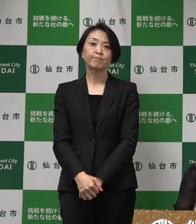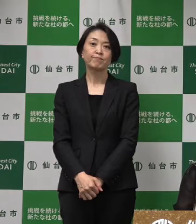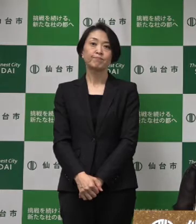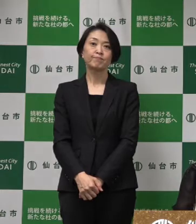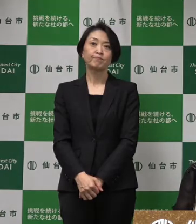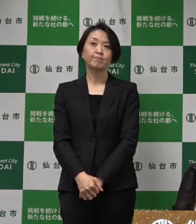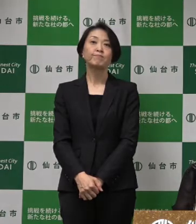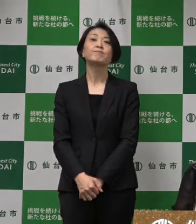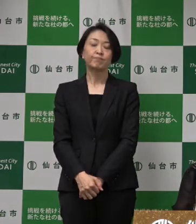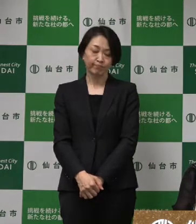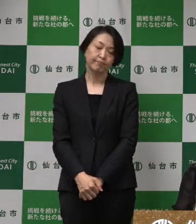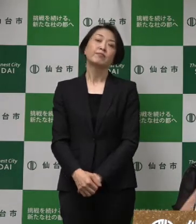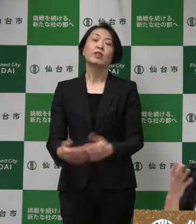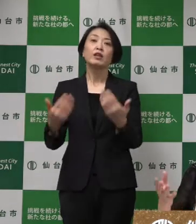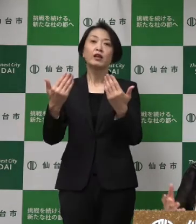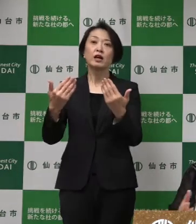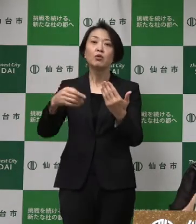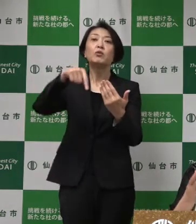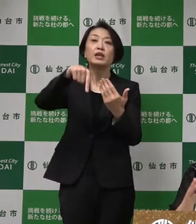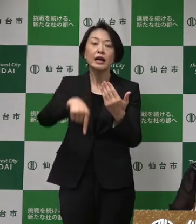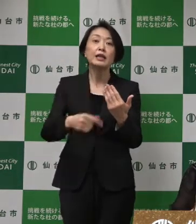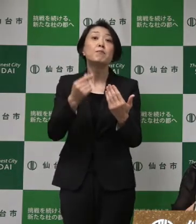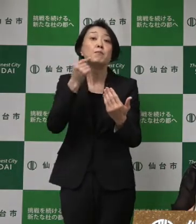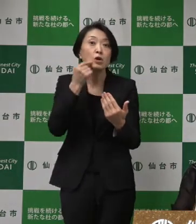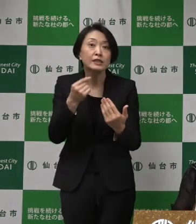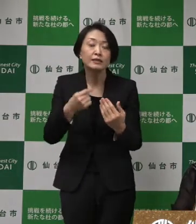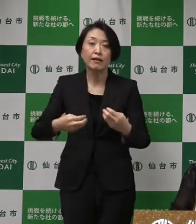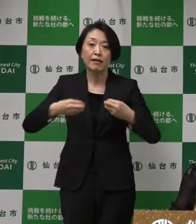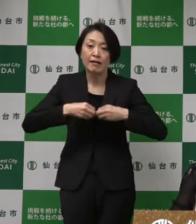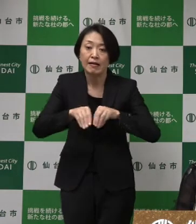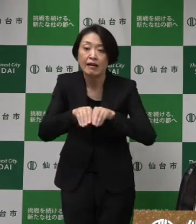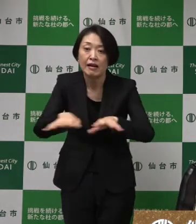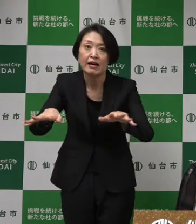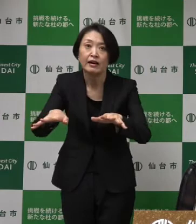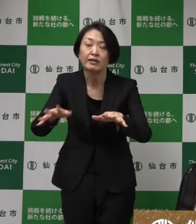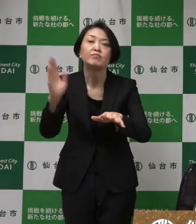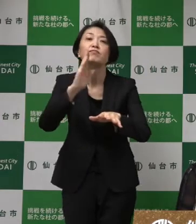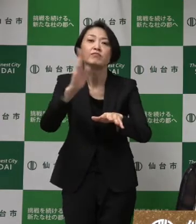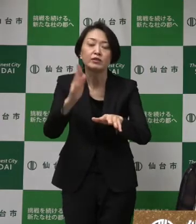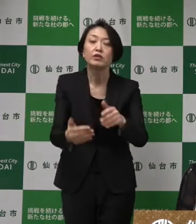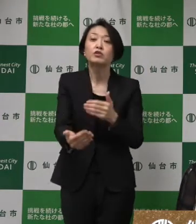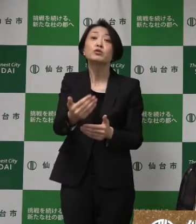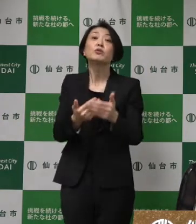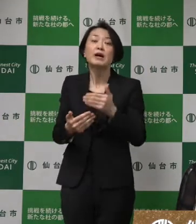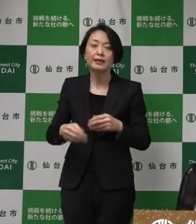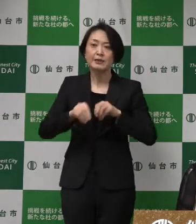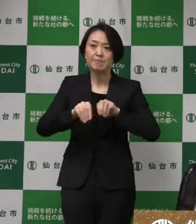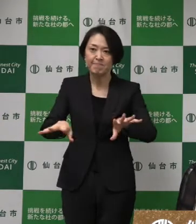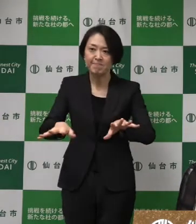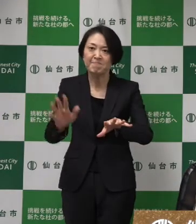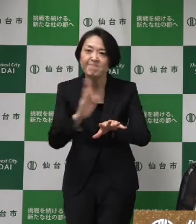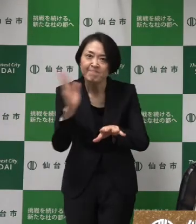学校の中で、爆発的にクラスターを発生させない取り組みをしっかり構築できているということも含めま